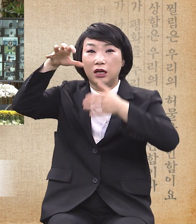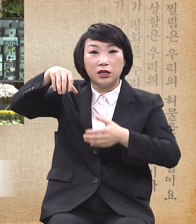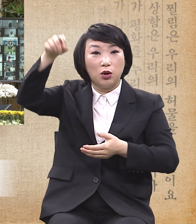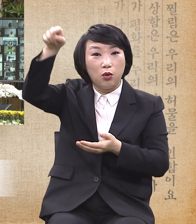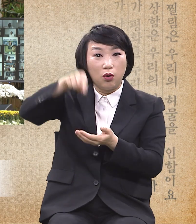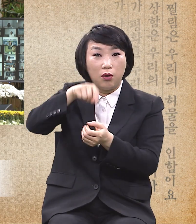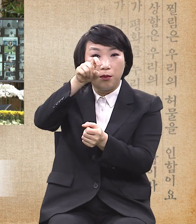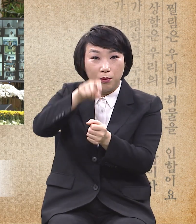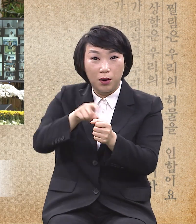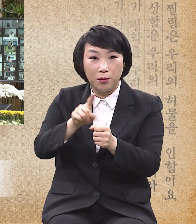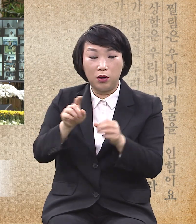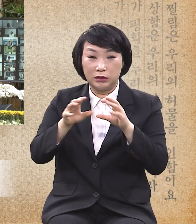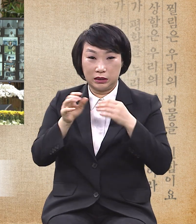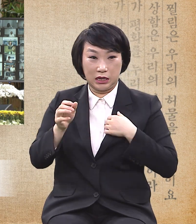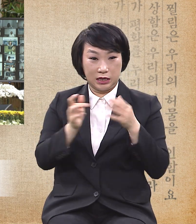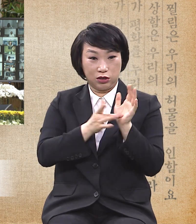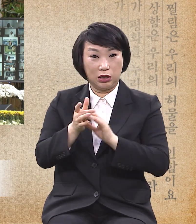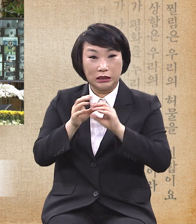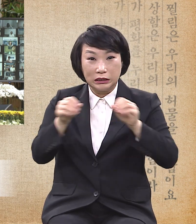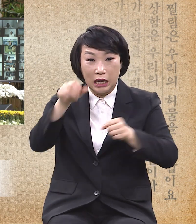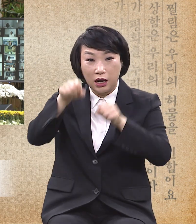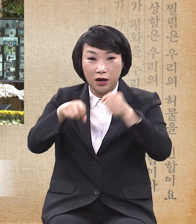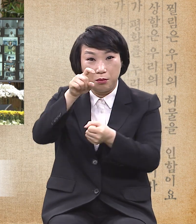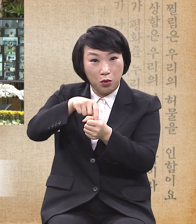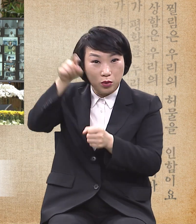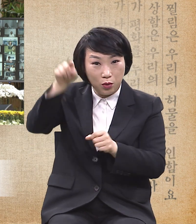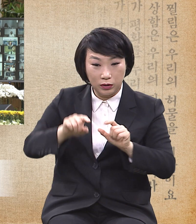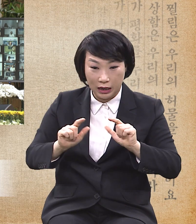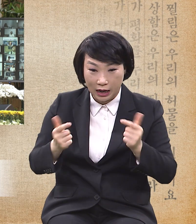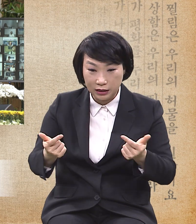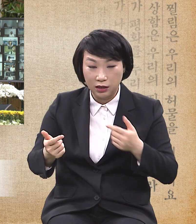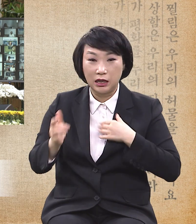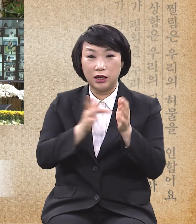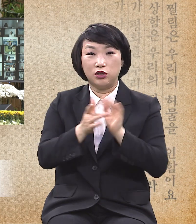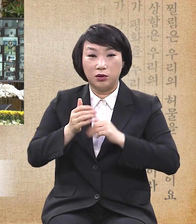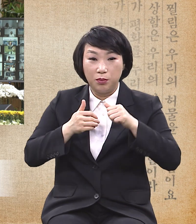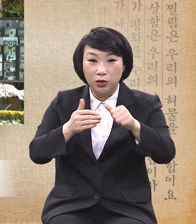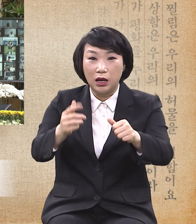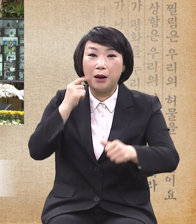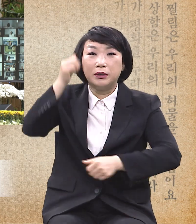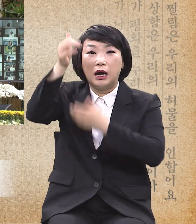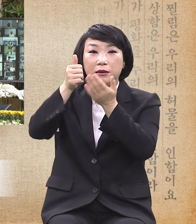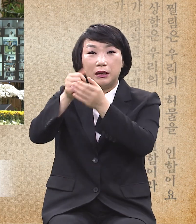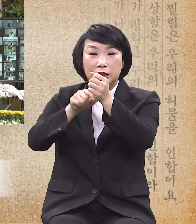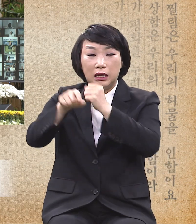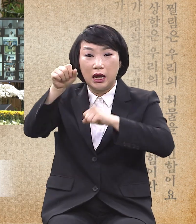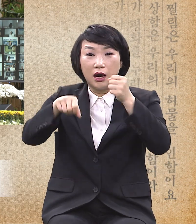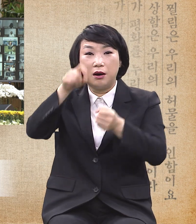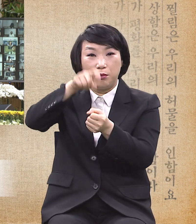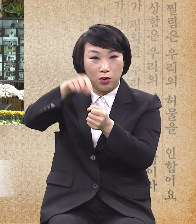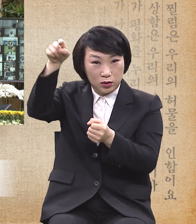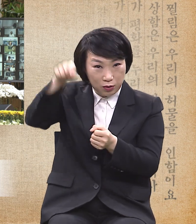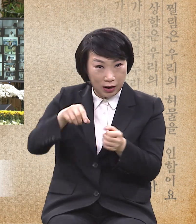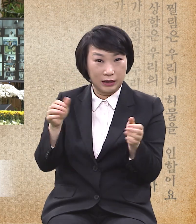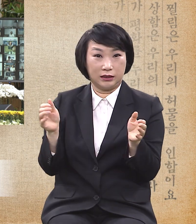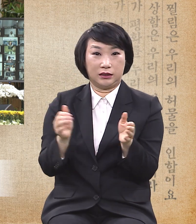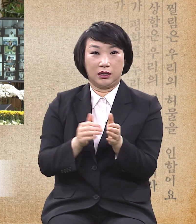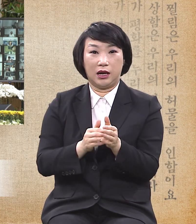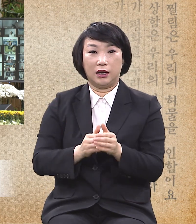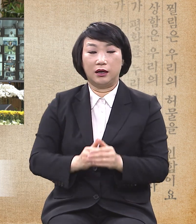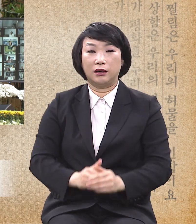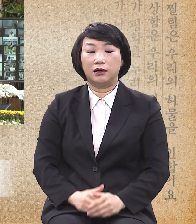내려온 것은 내 뜻을 행하려 함이 아니요 나를 보내신 이의 뜻을 행하려